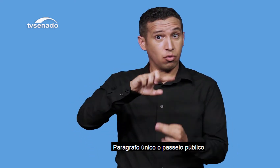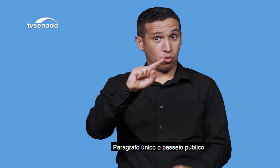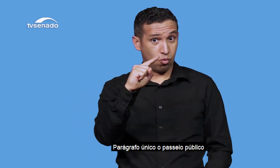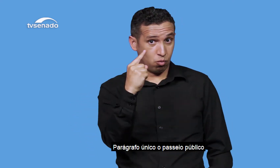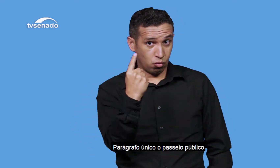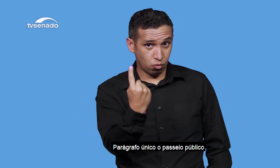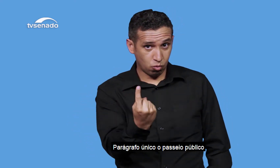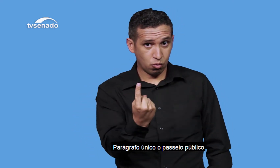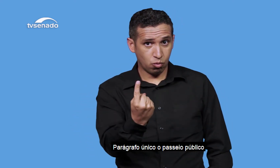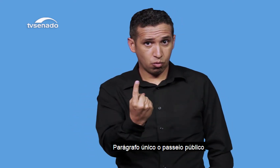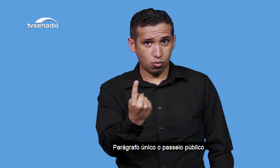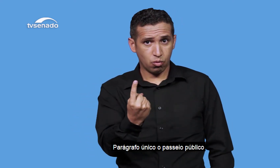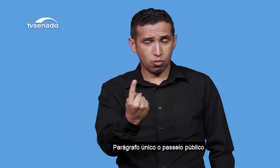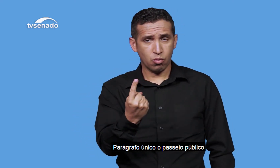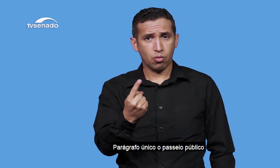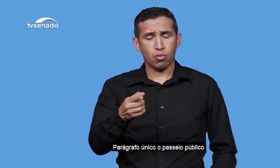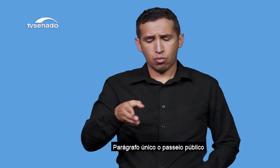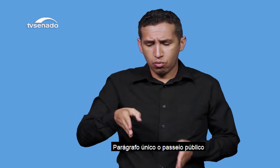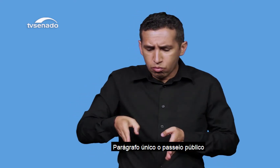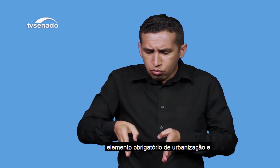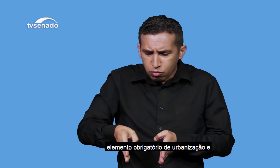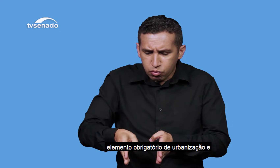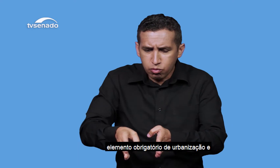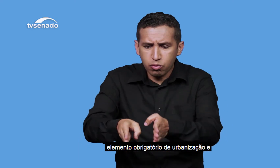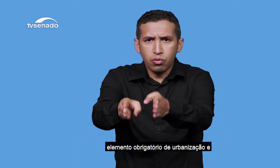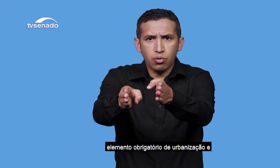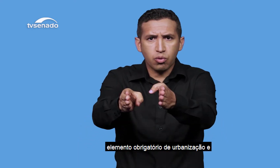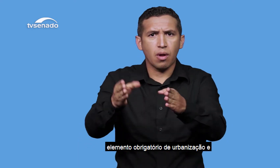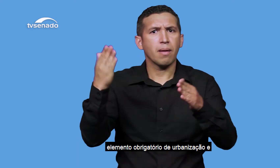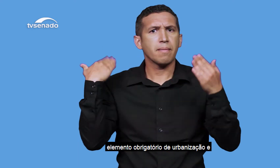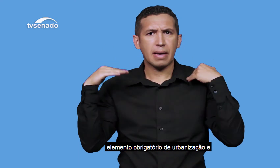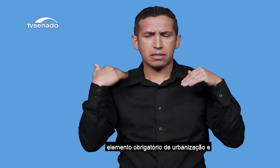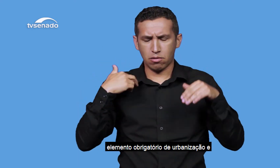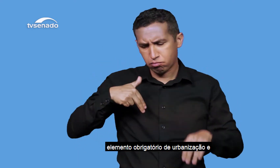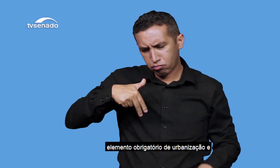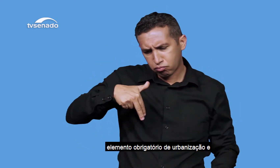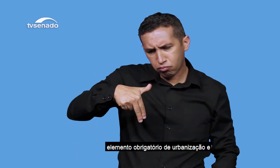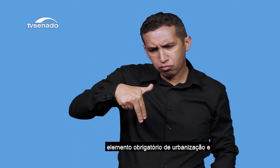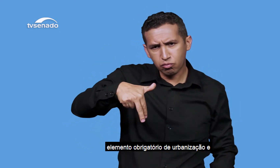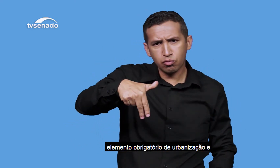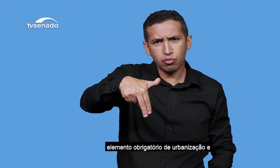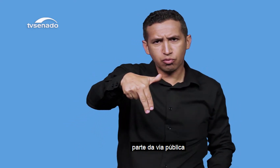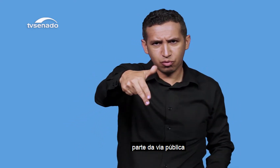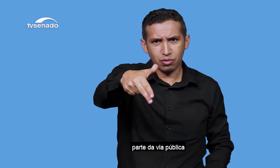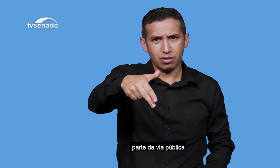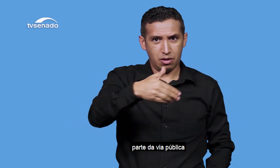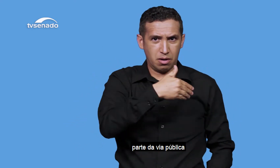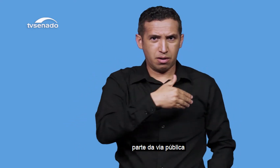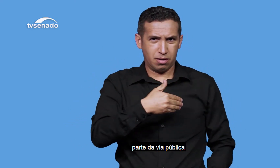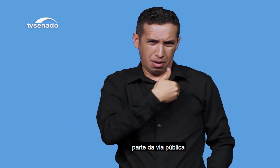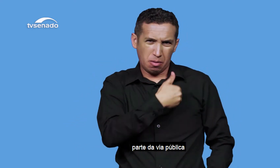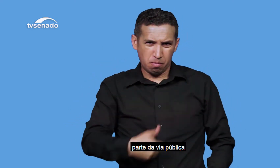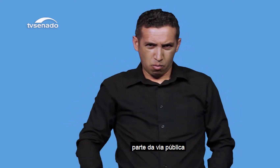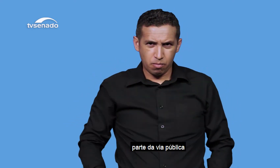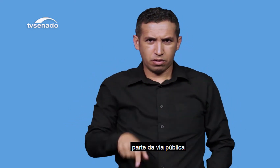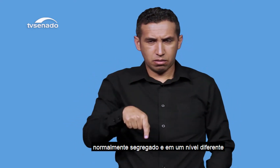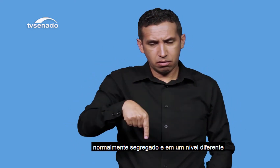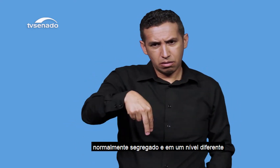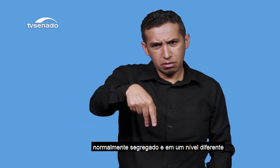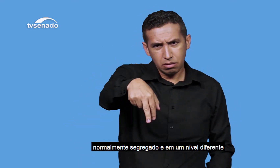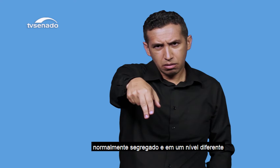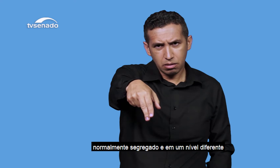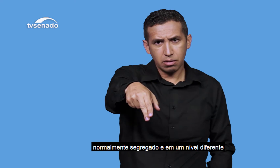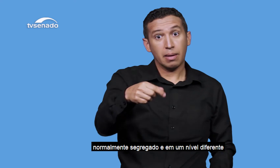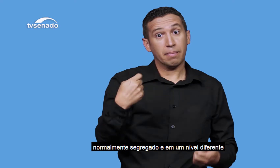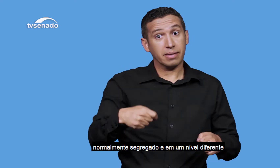parágrafo único o passeio público elemento obrigatório de urbanização e parte da via pública